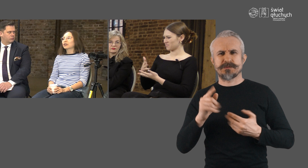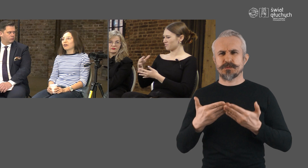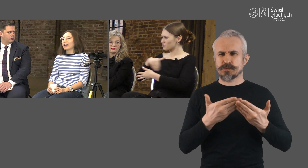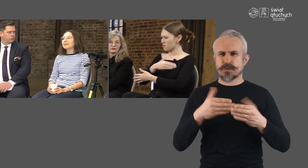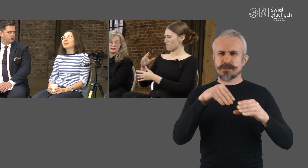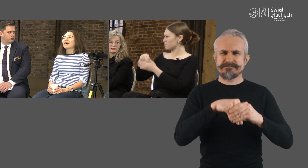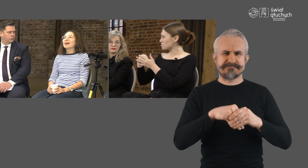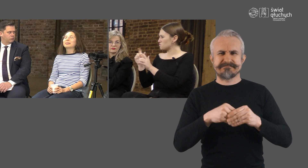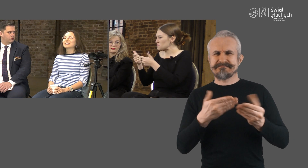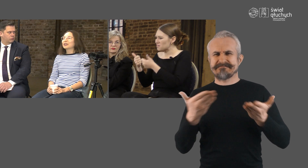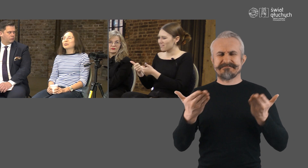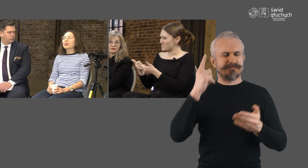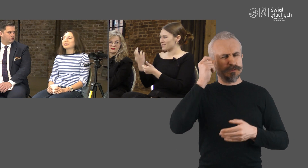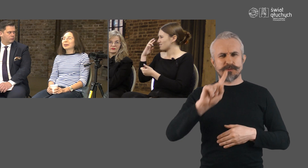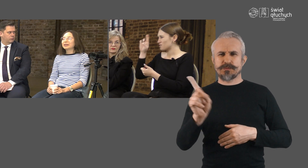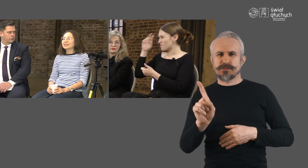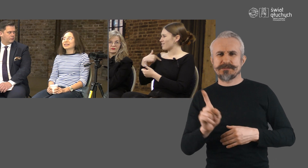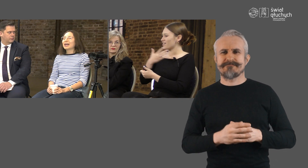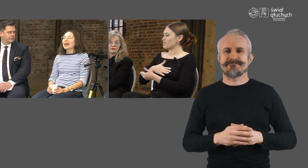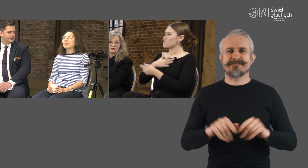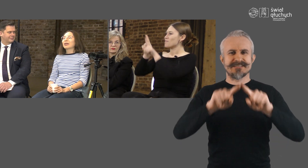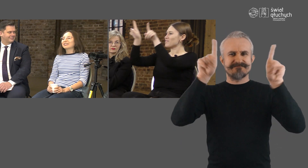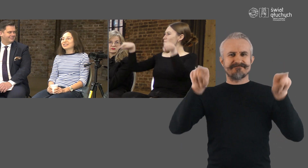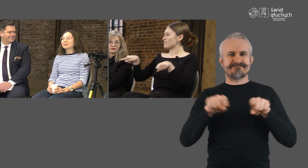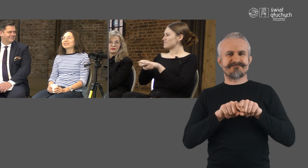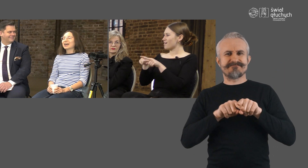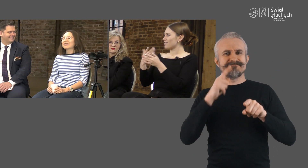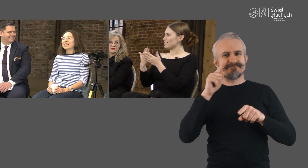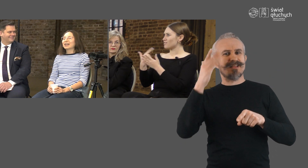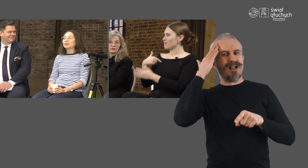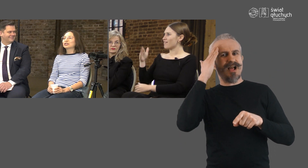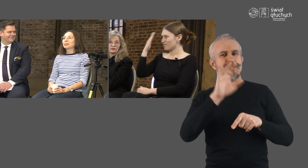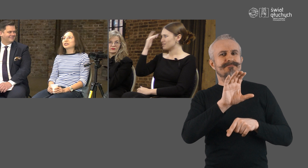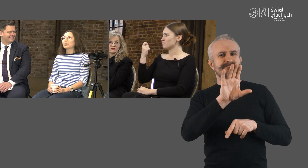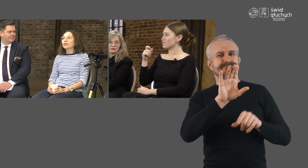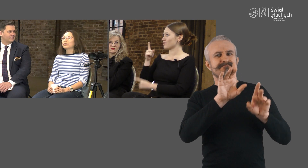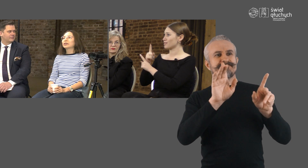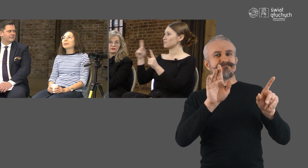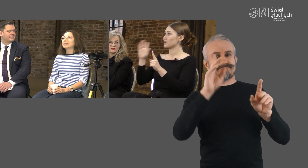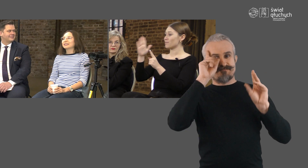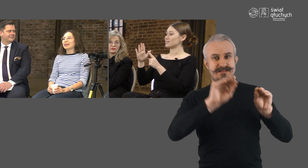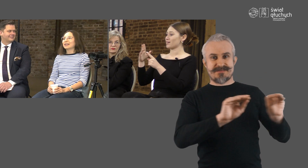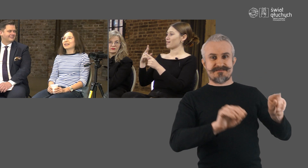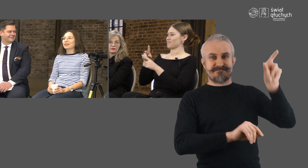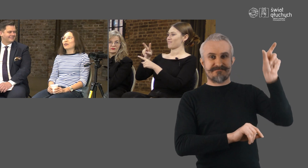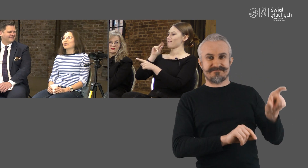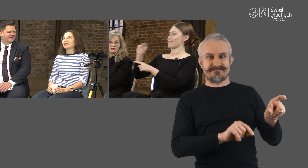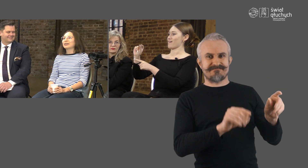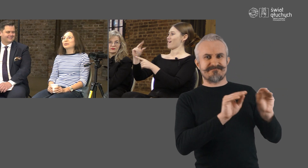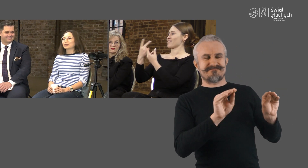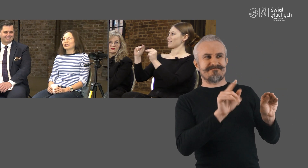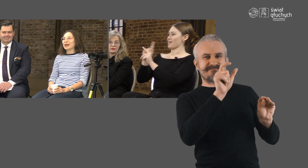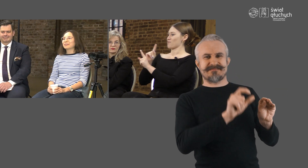w szkole. Bardzo nie lubiłam tablicy, bo ja wiedziałam, że za chwilę nauczyciel będzie mówił do tablicy, a nie